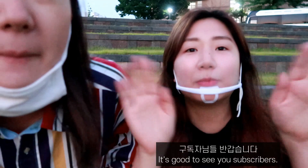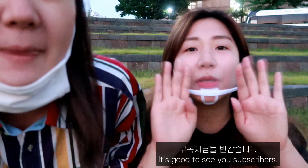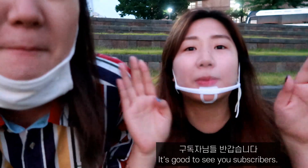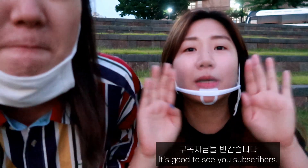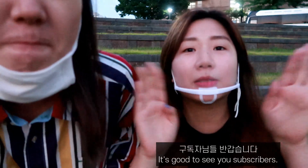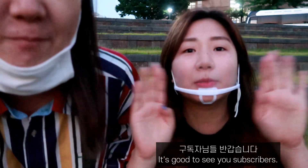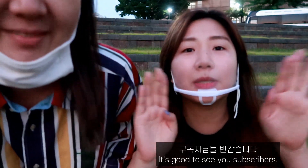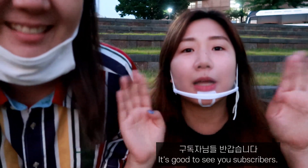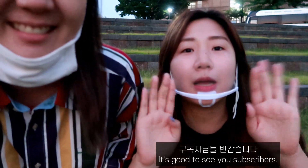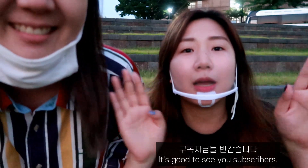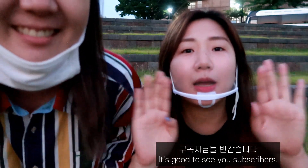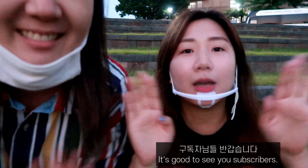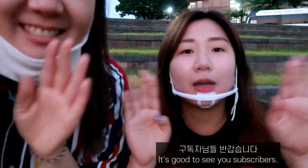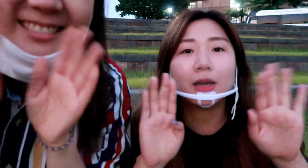구독자님들 반갑습니다.